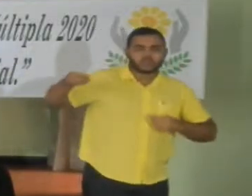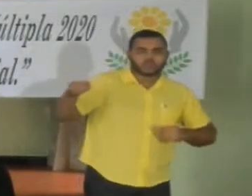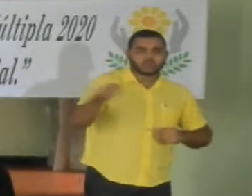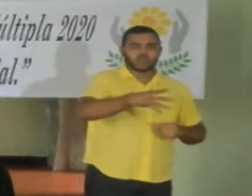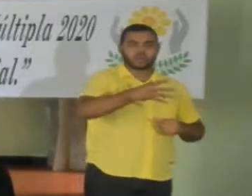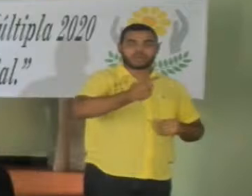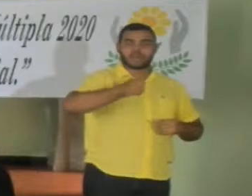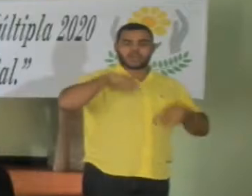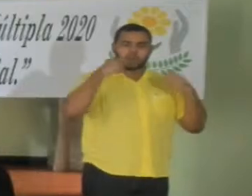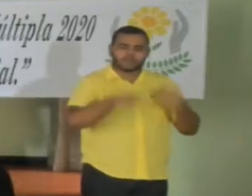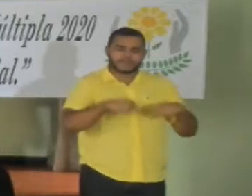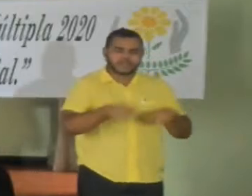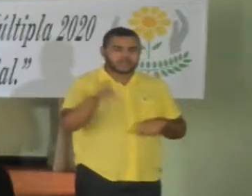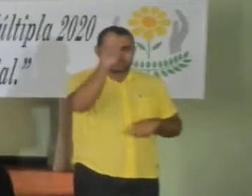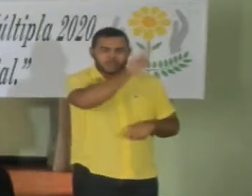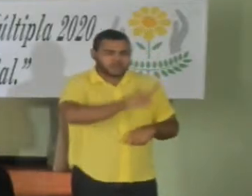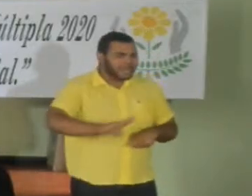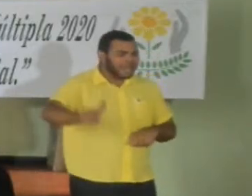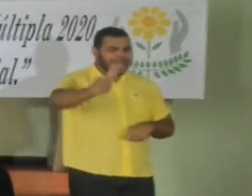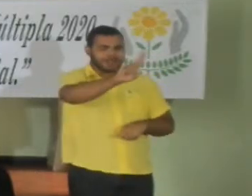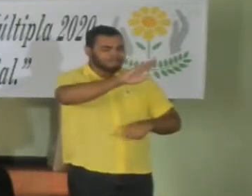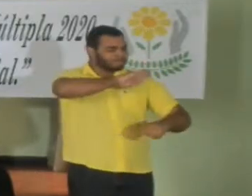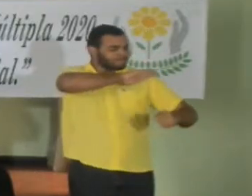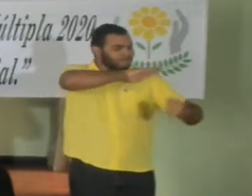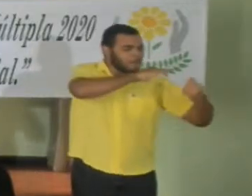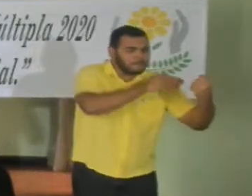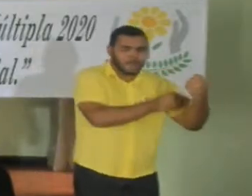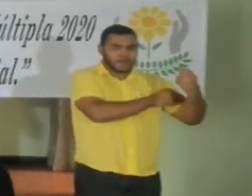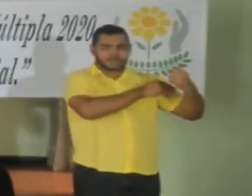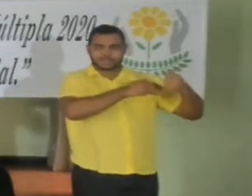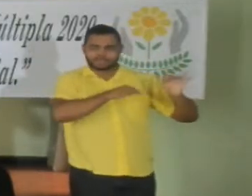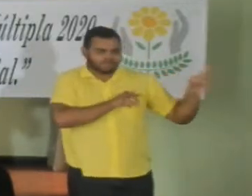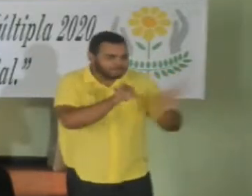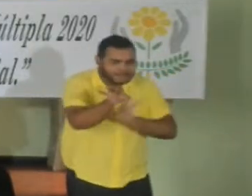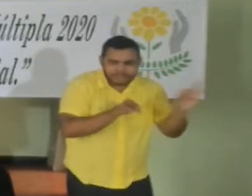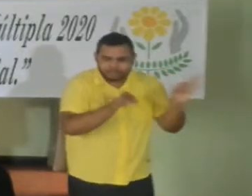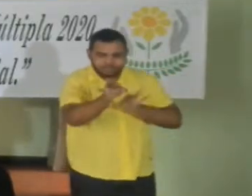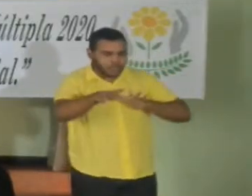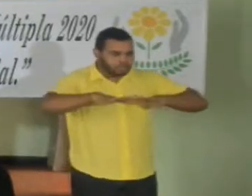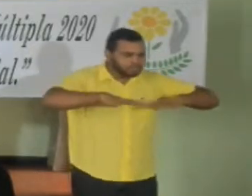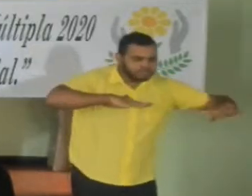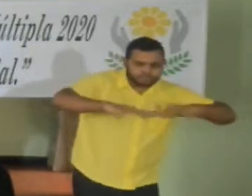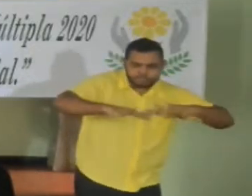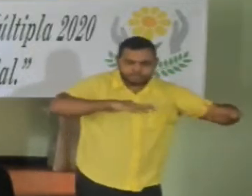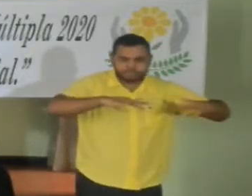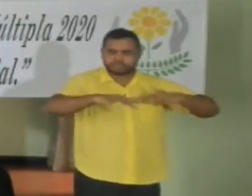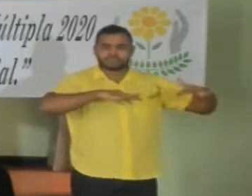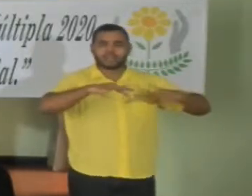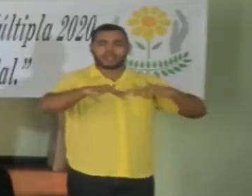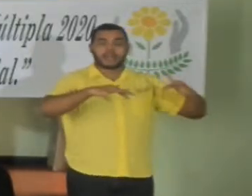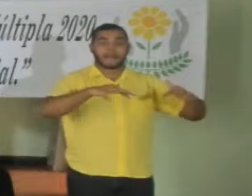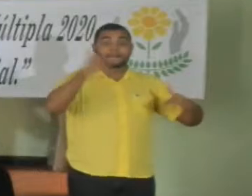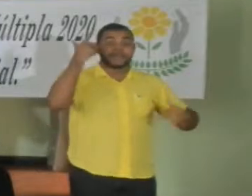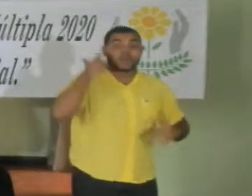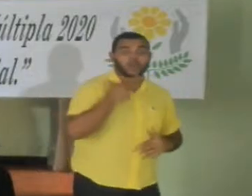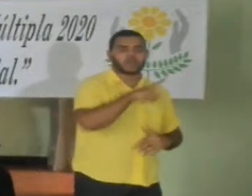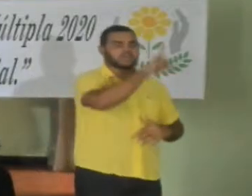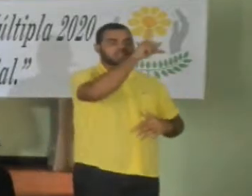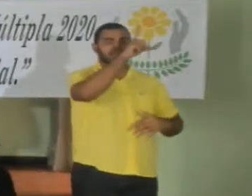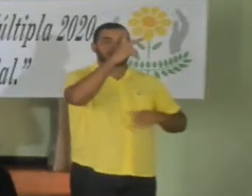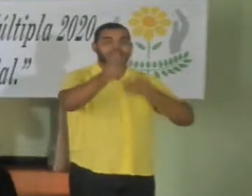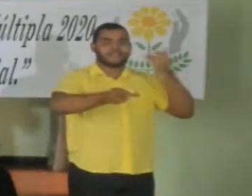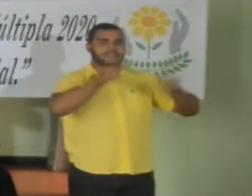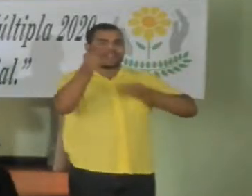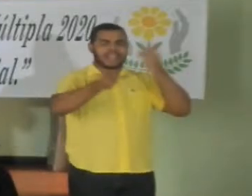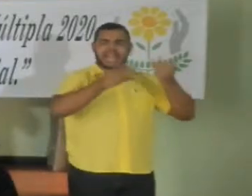eu devo usar todas as possibilidades que eu tenha para não apenas falar da minha